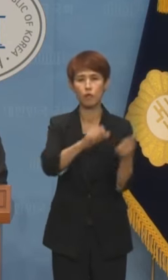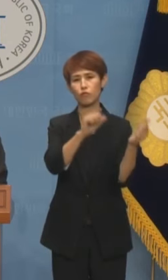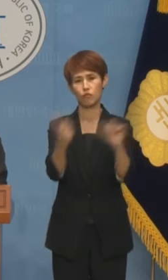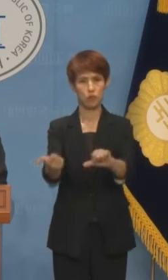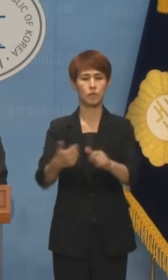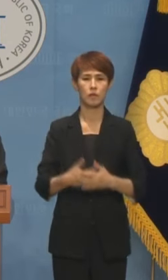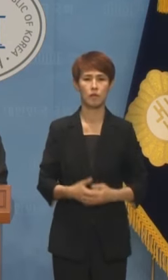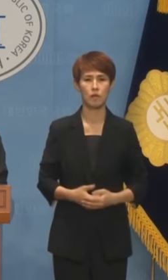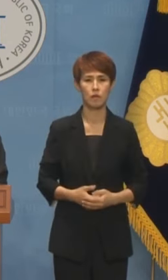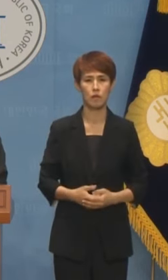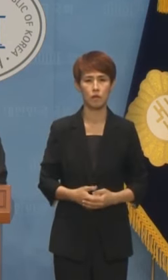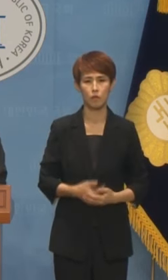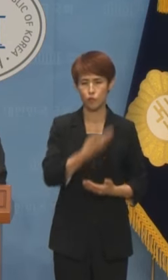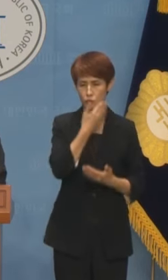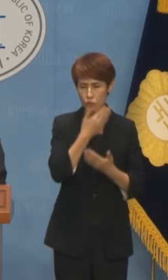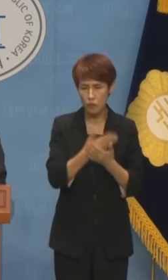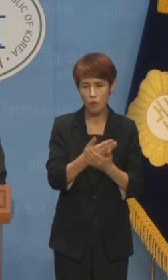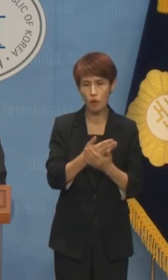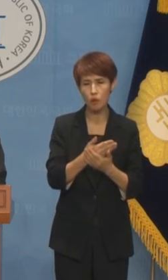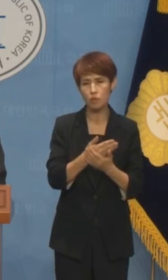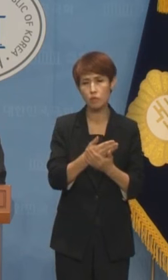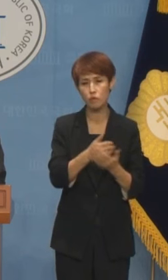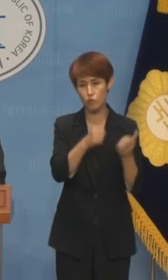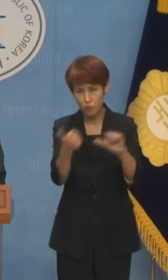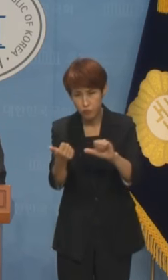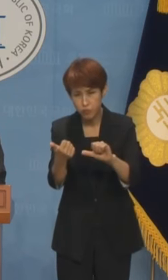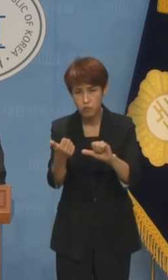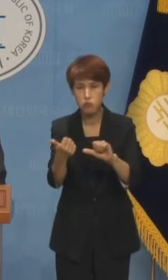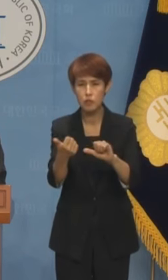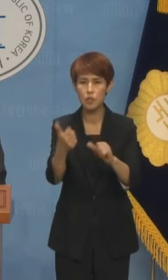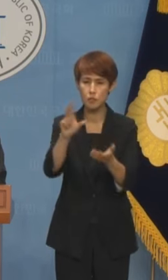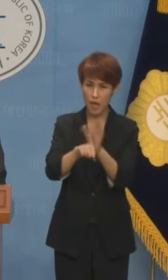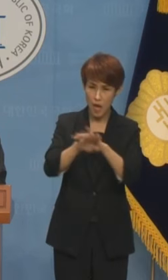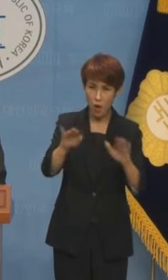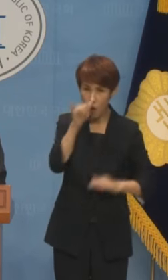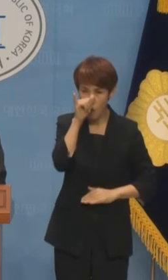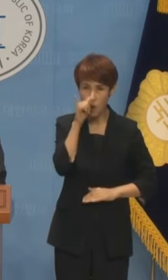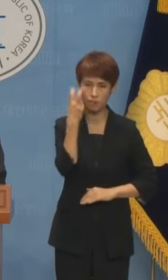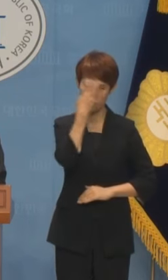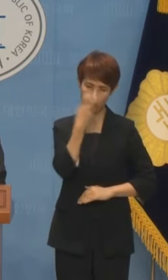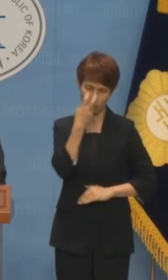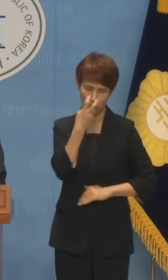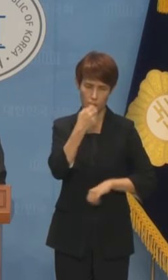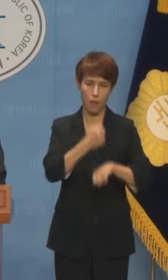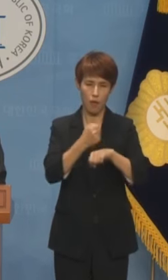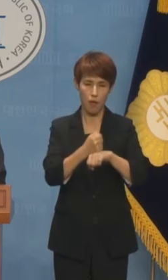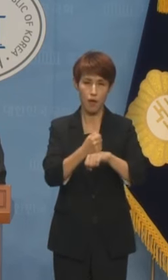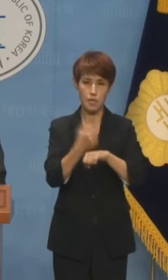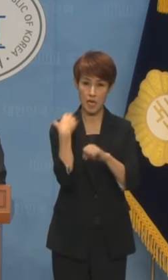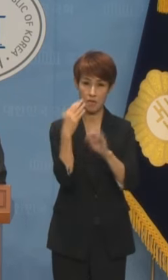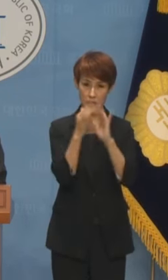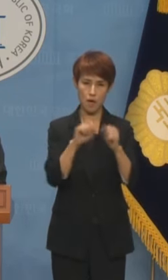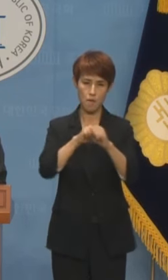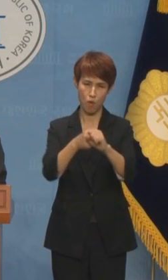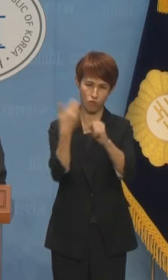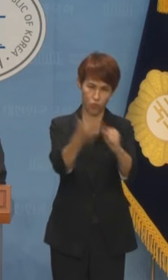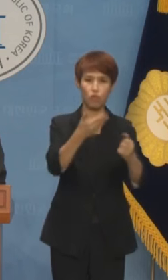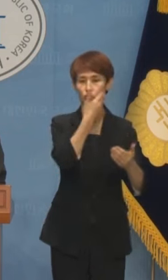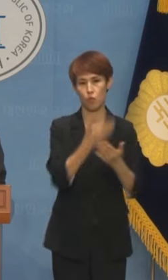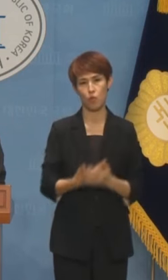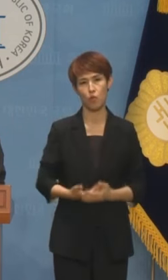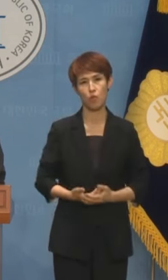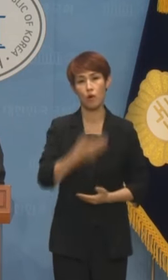죽었습니다. 고귀한 희생을 기리는 유일한 길은 철저한 진상규명과 책임자에 대한 엄벌입니다. 이 땅에